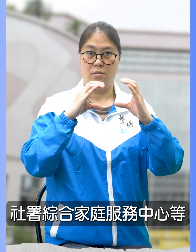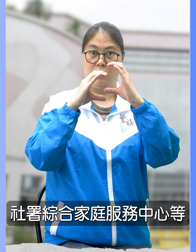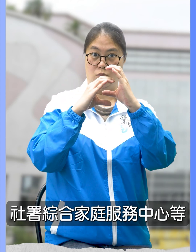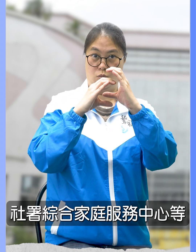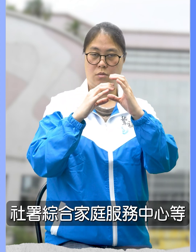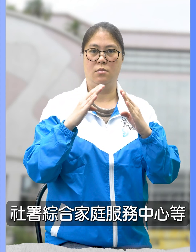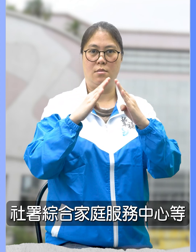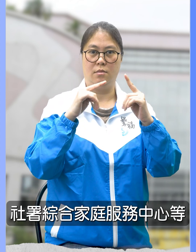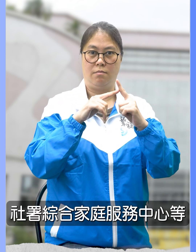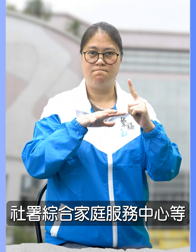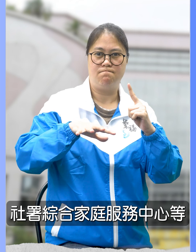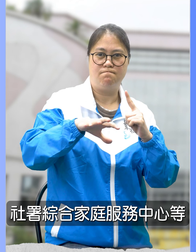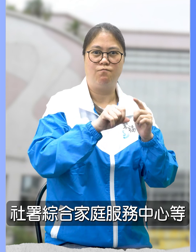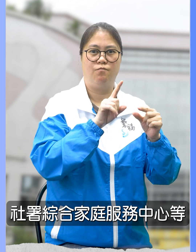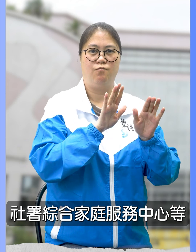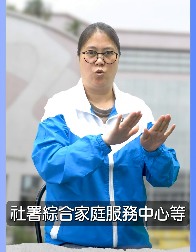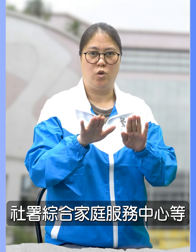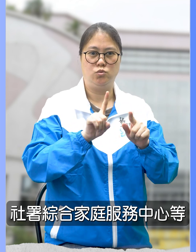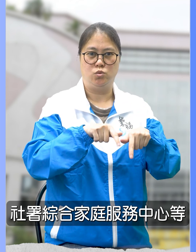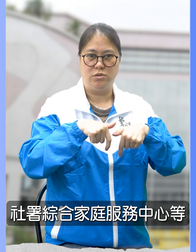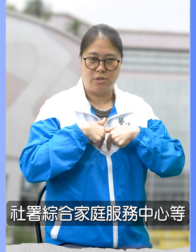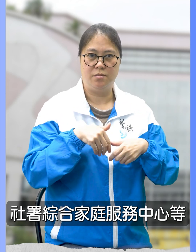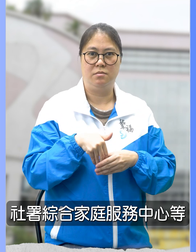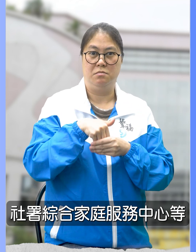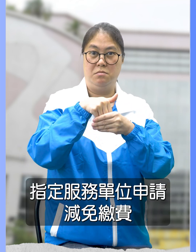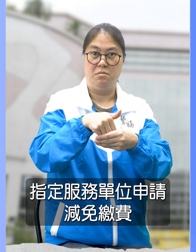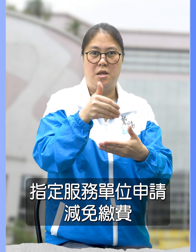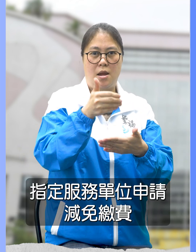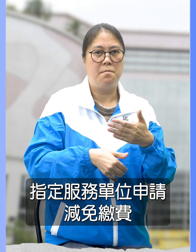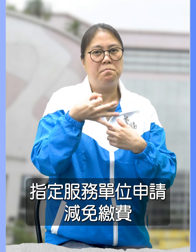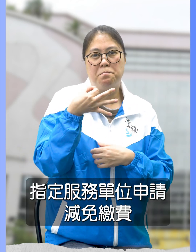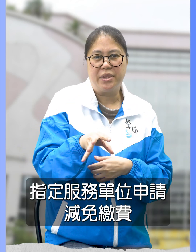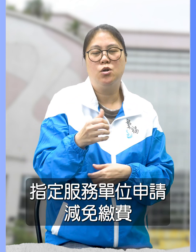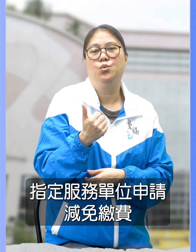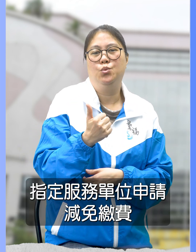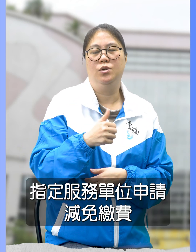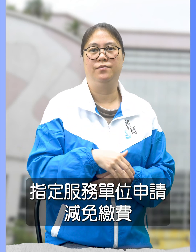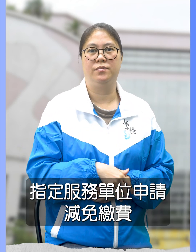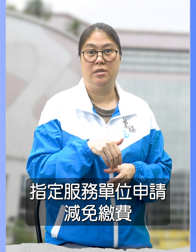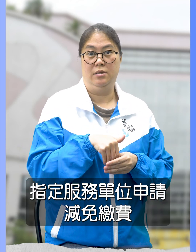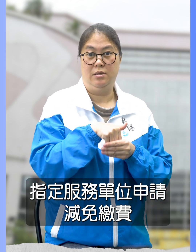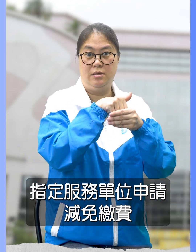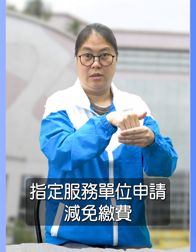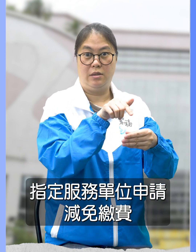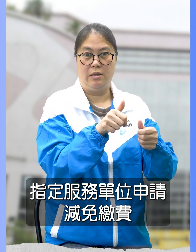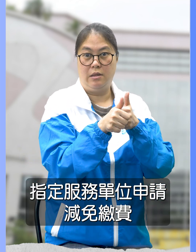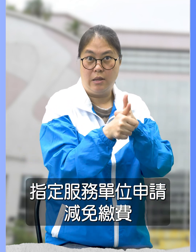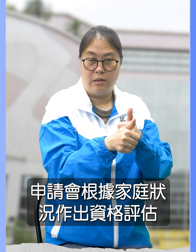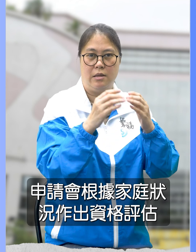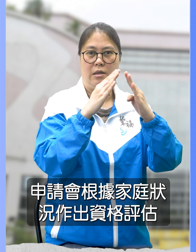社署綜合家庭服務中心等等指定服務單位申請減免繳費。申請